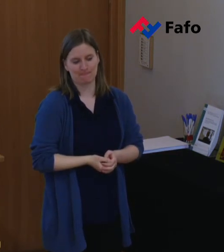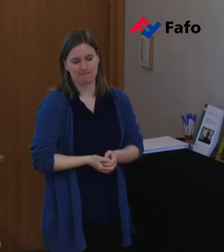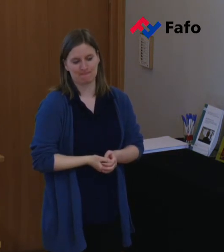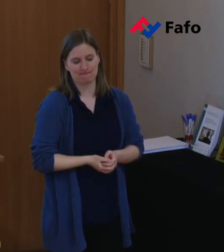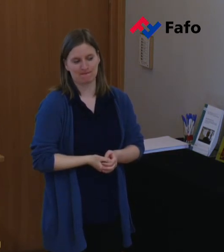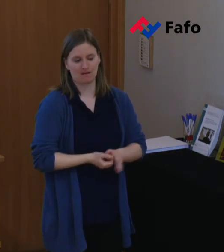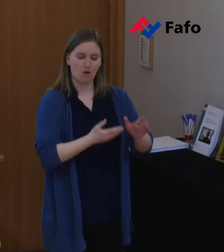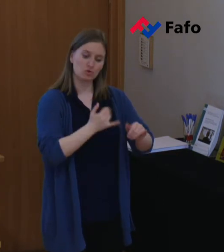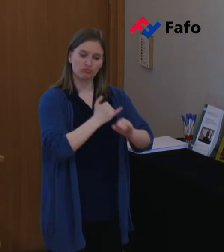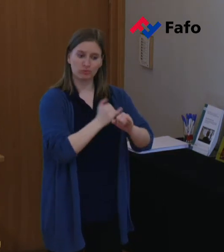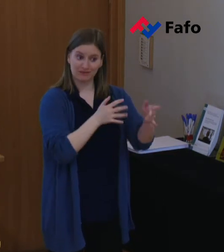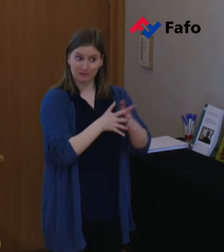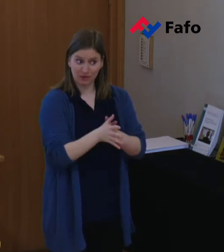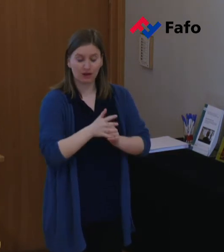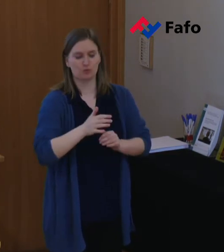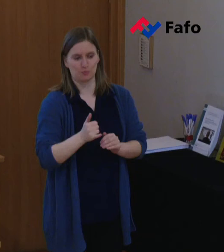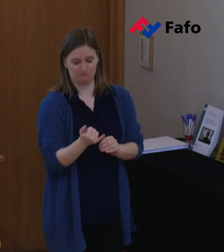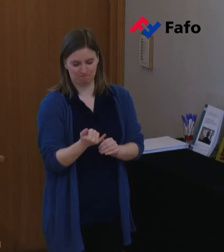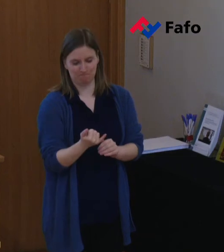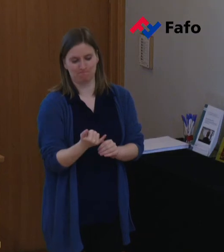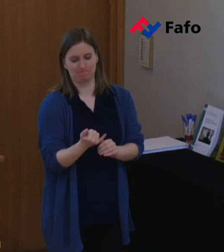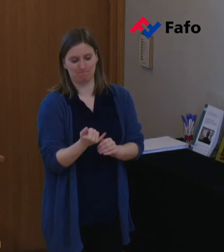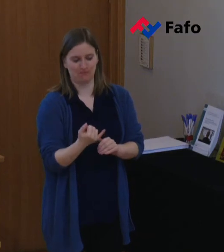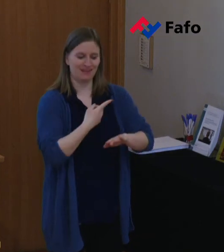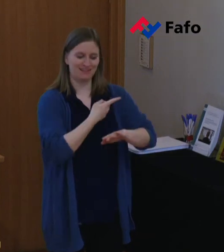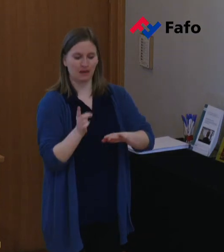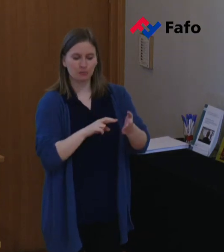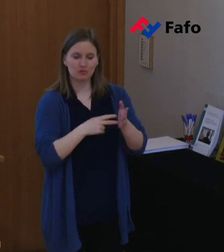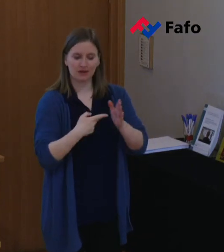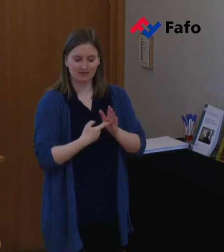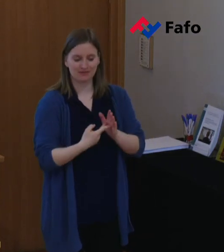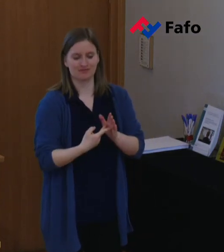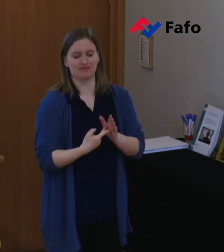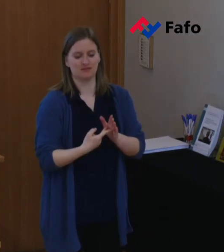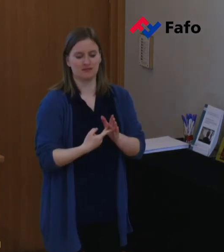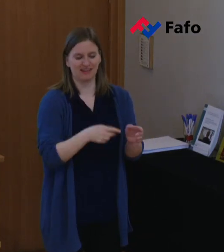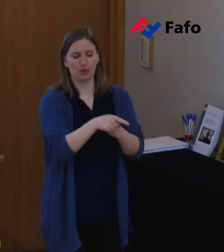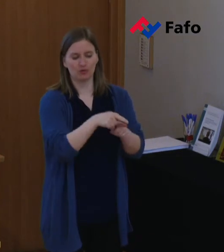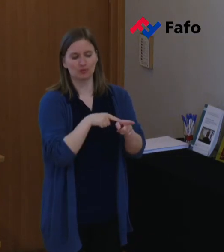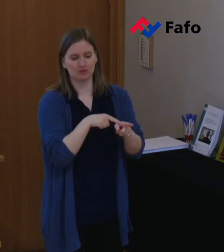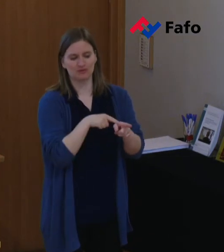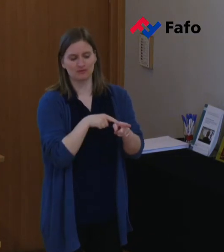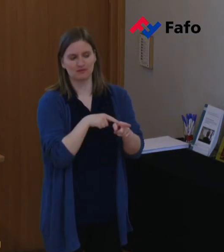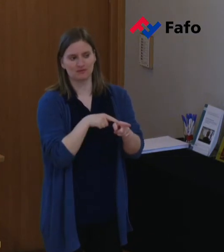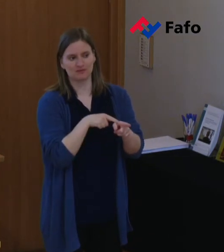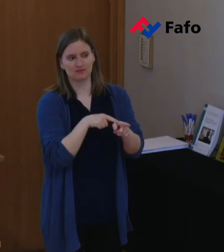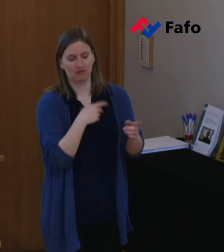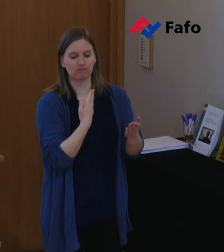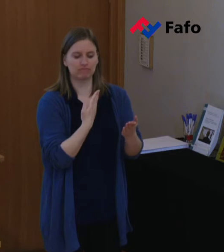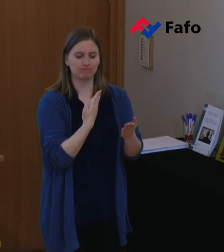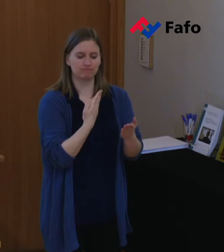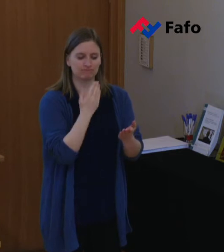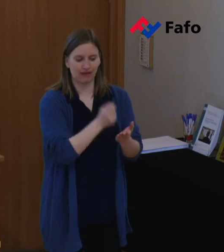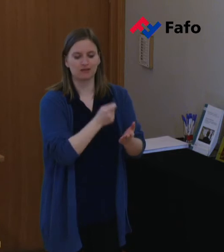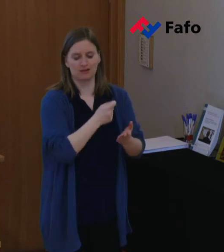Skal vi se hvordan har vi gjort dette her da? Det er sånn at i disse prosjektene så ble det i utgangspunktet vedtatt at man skulle ha